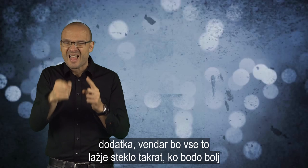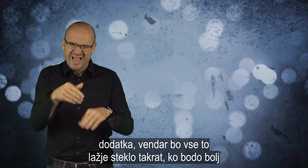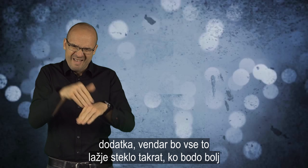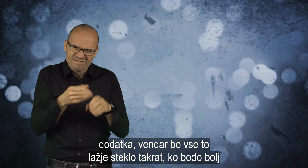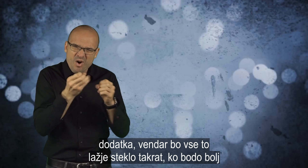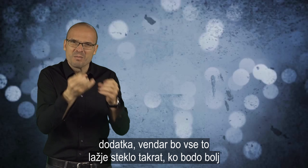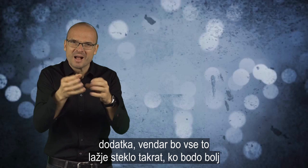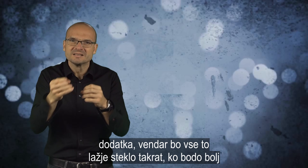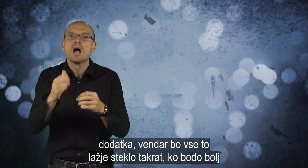pravilnika.